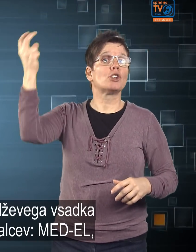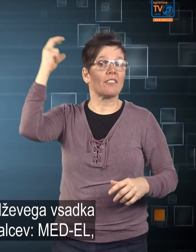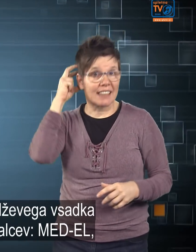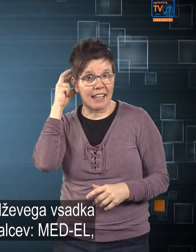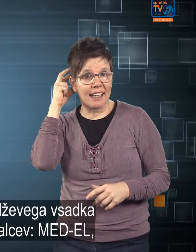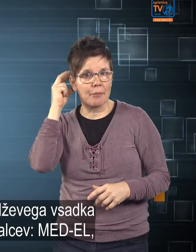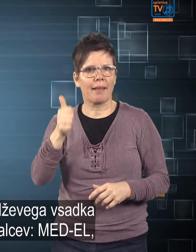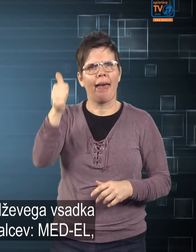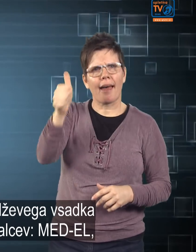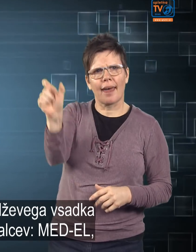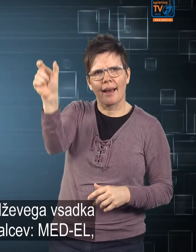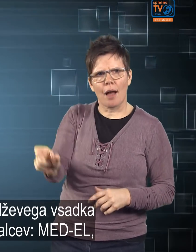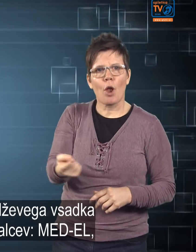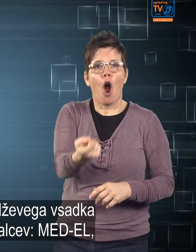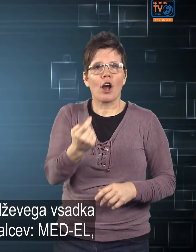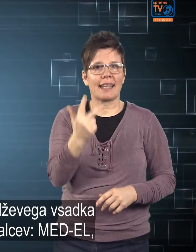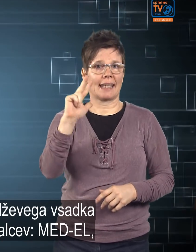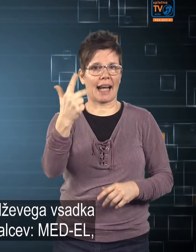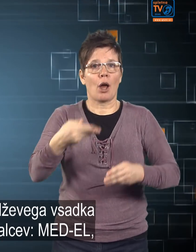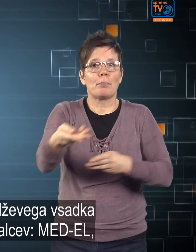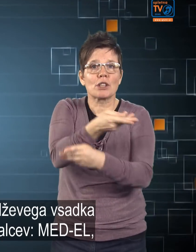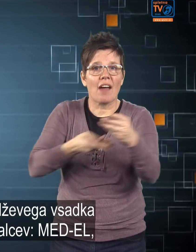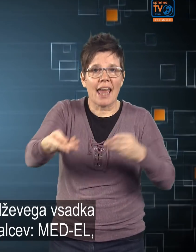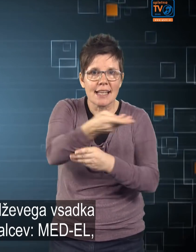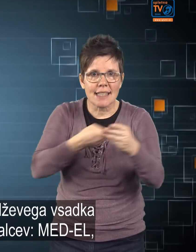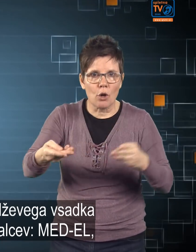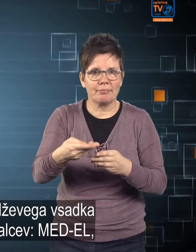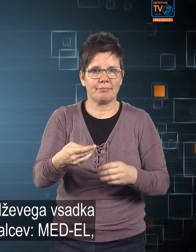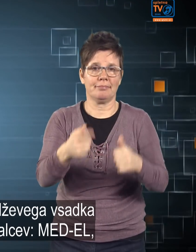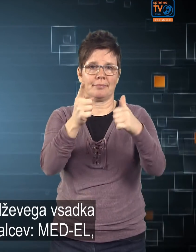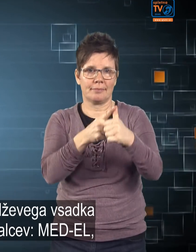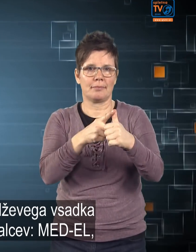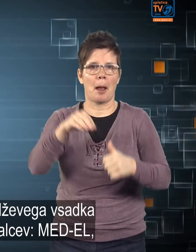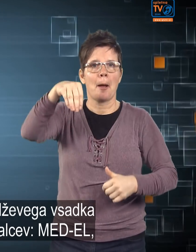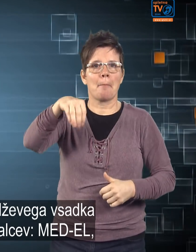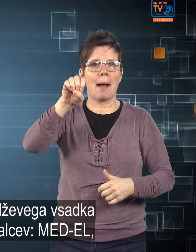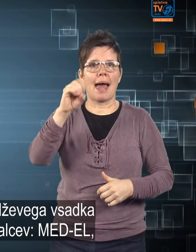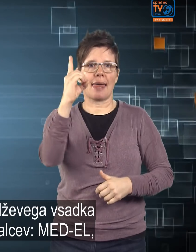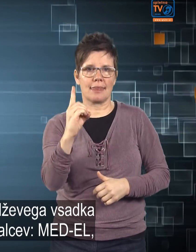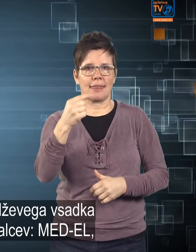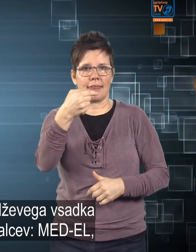3 proizvajalcev: Medela, Cochleara in Advanced Bionicsa.